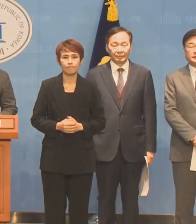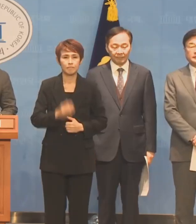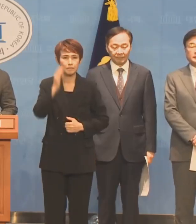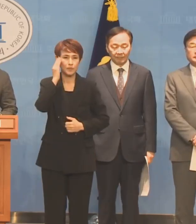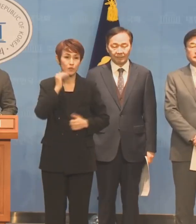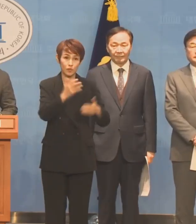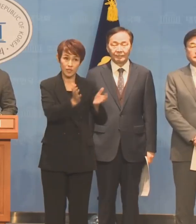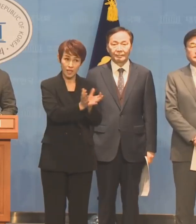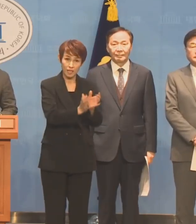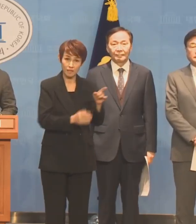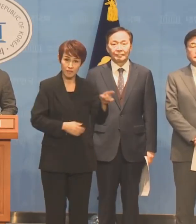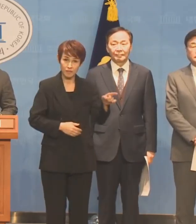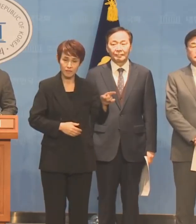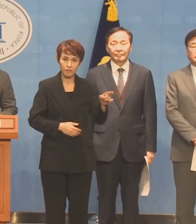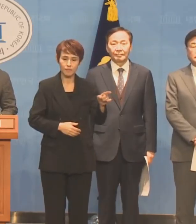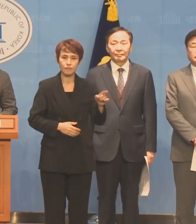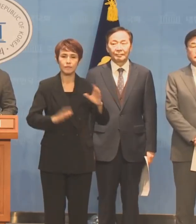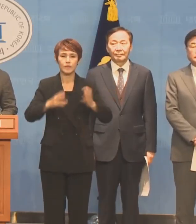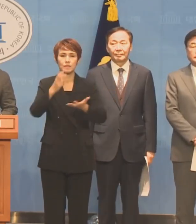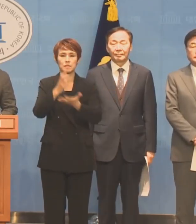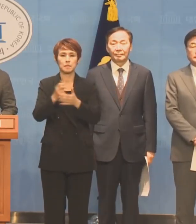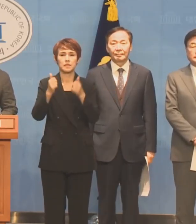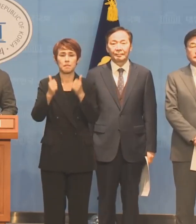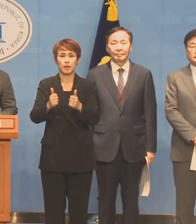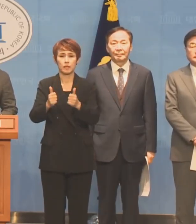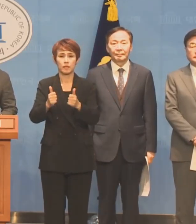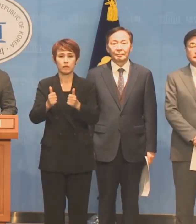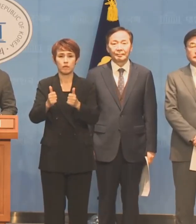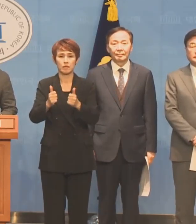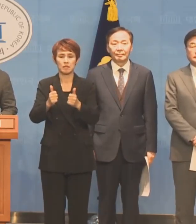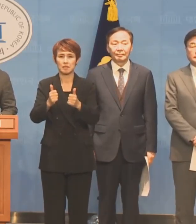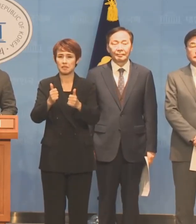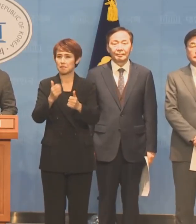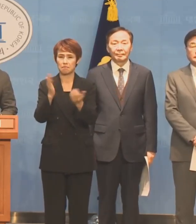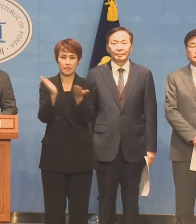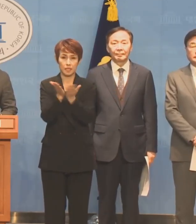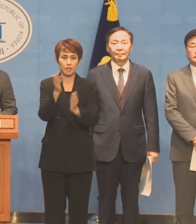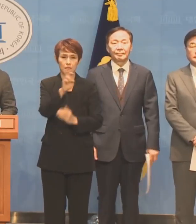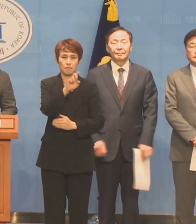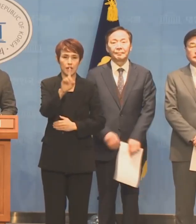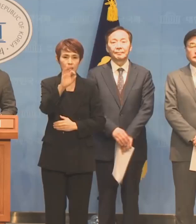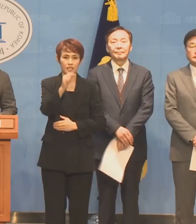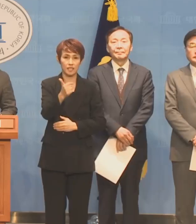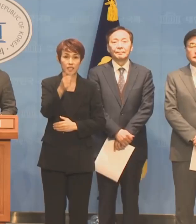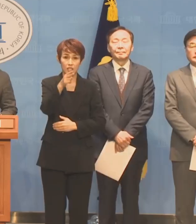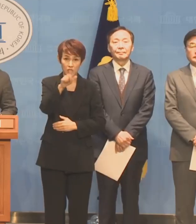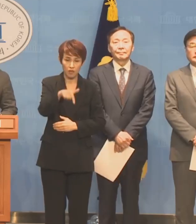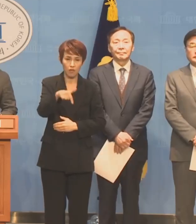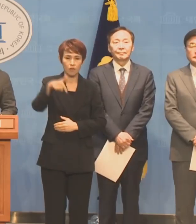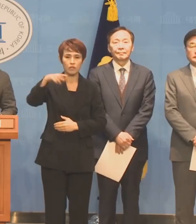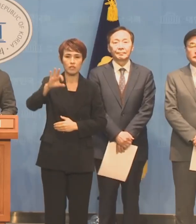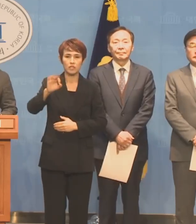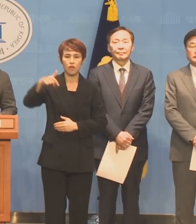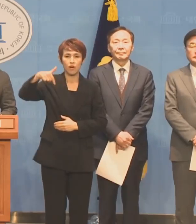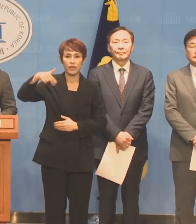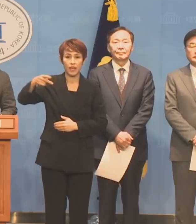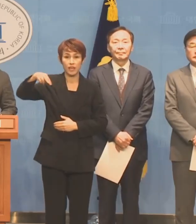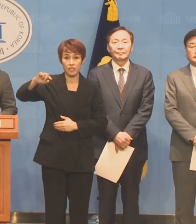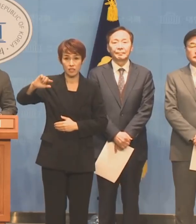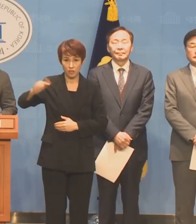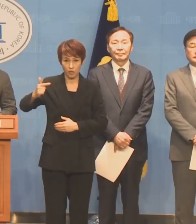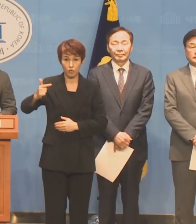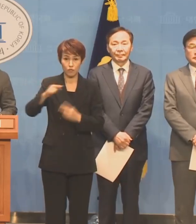민주당은 헌법재판관 후보자로 부적격한 마은혁 정개선 후보자에 대한 추천을 즉시